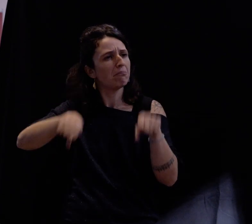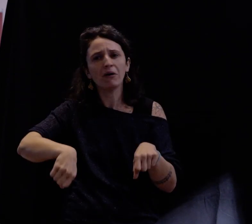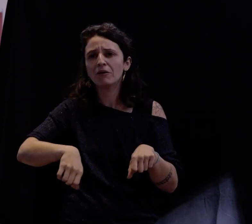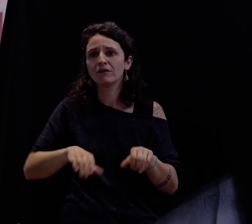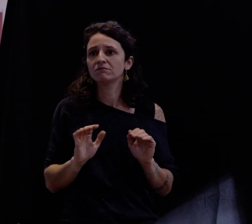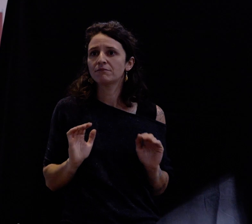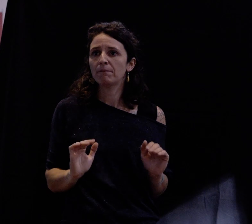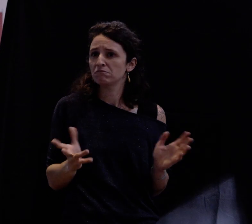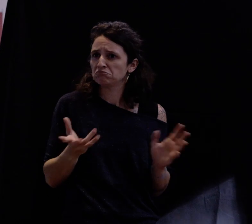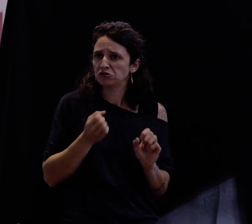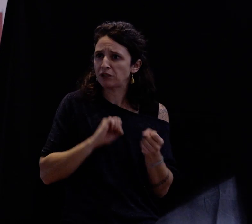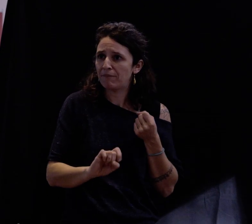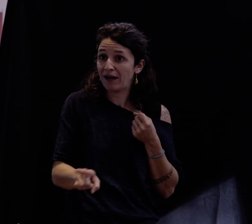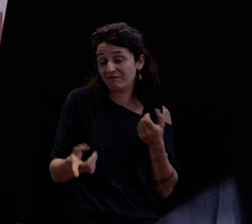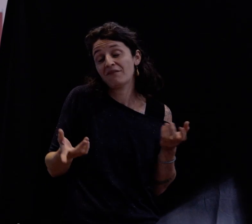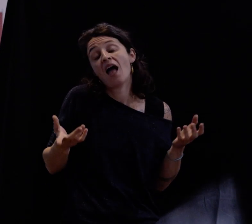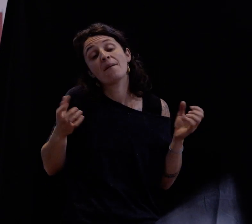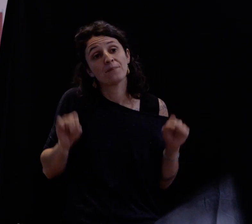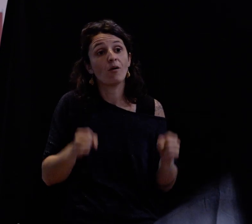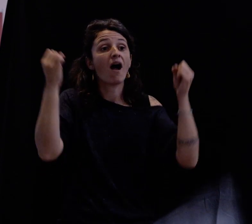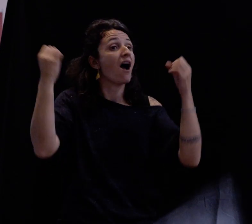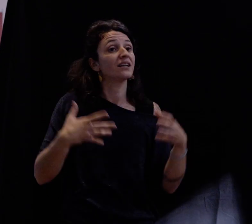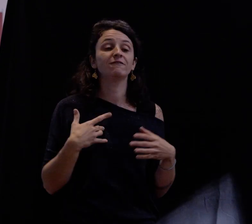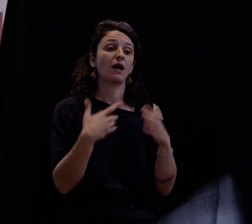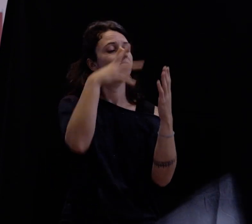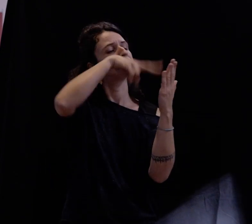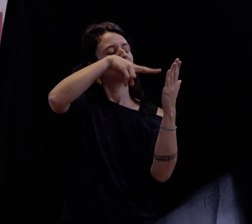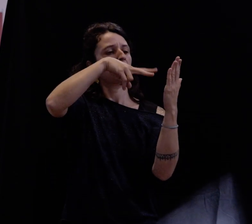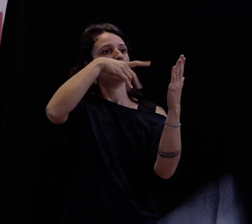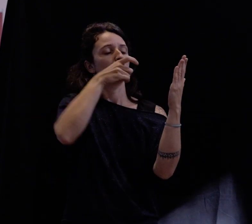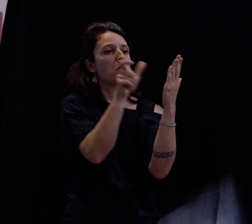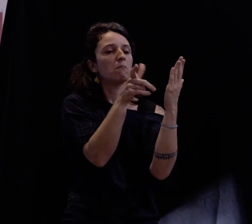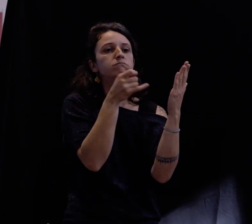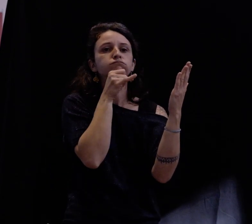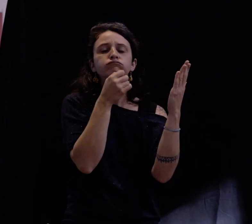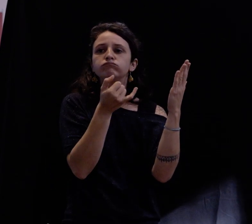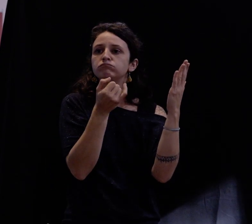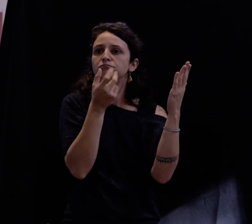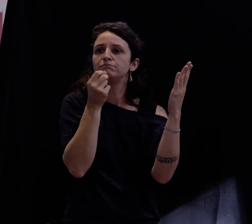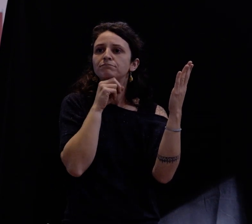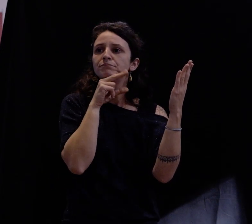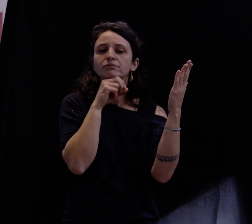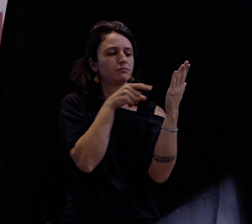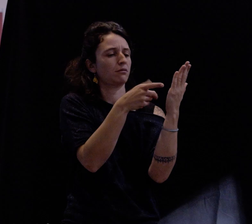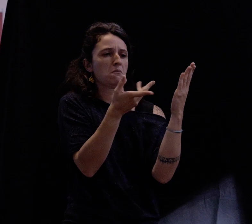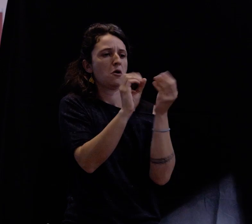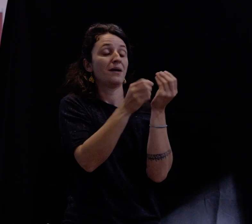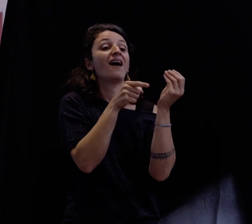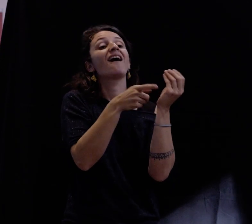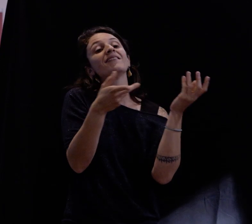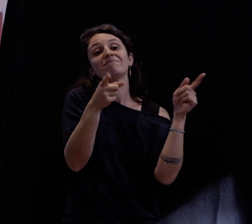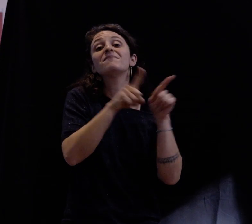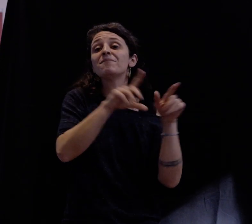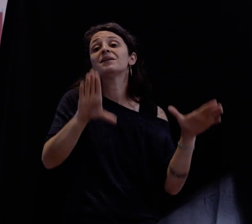n'a pas de conséquences, mais parfois, ça apparaît sur un mot qui est très important, du coup, on ne comprend plus le chapitre, et du coup, c'est ça qui est à l'origine de maladies